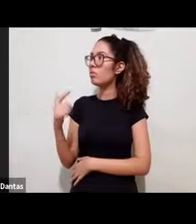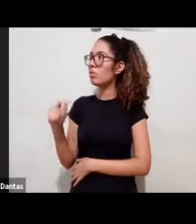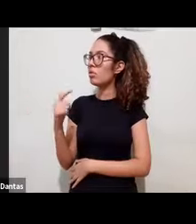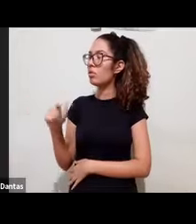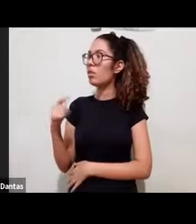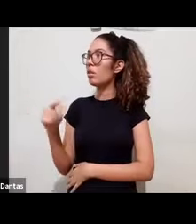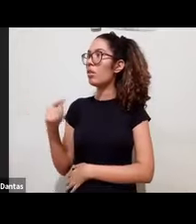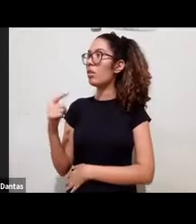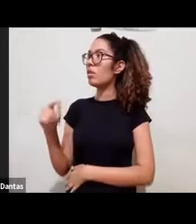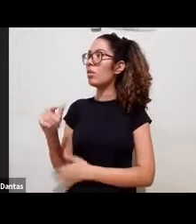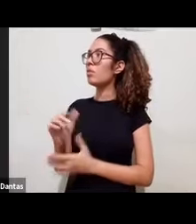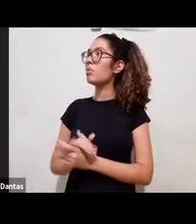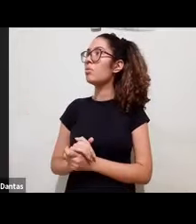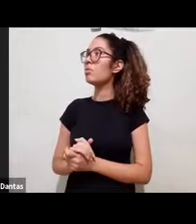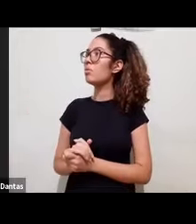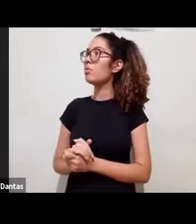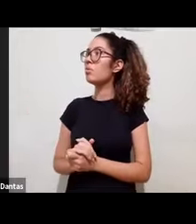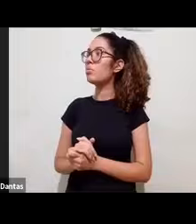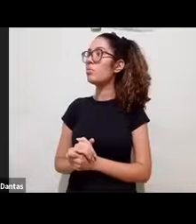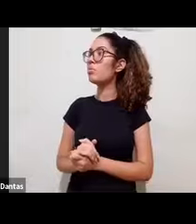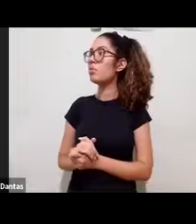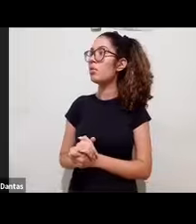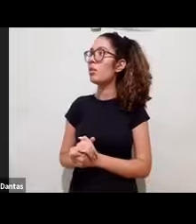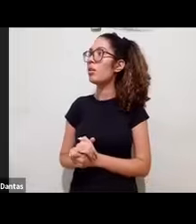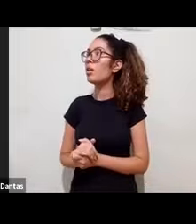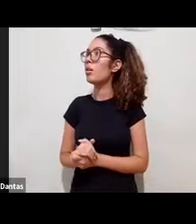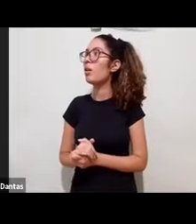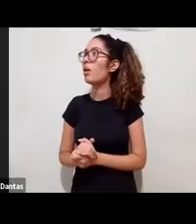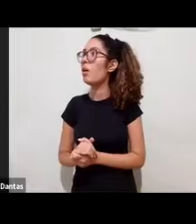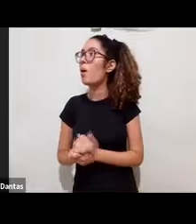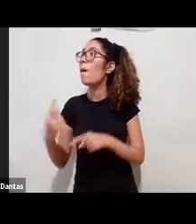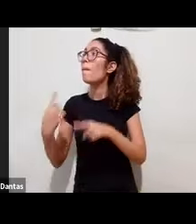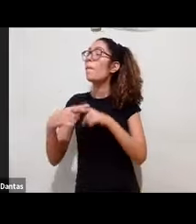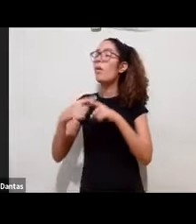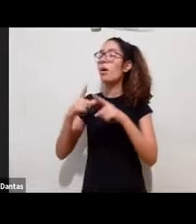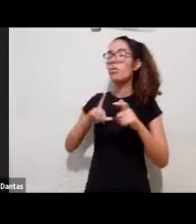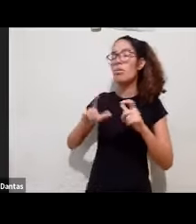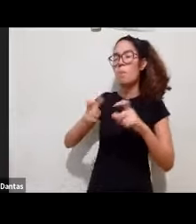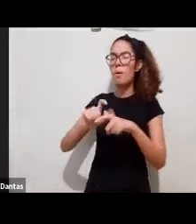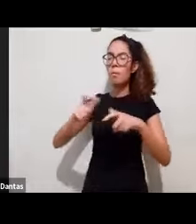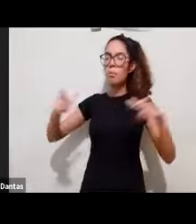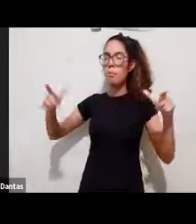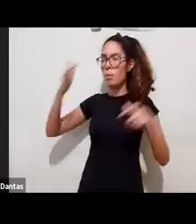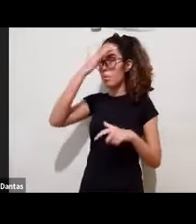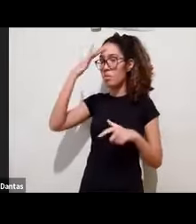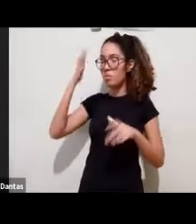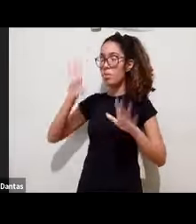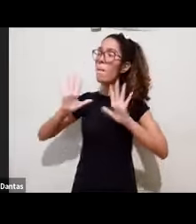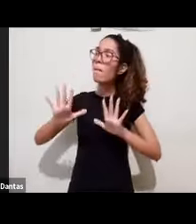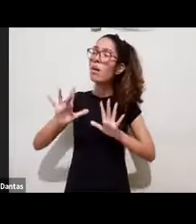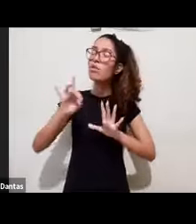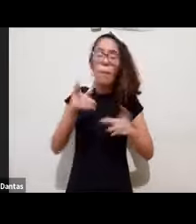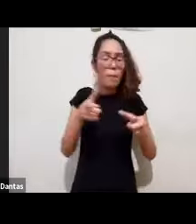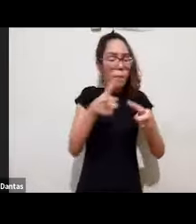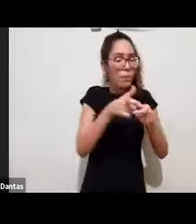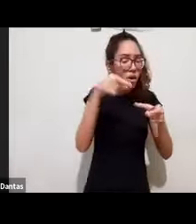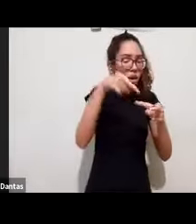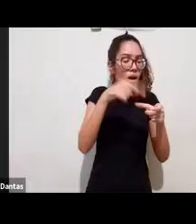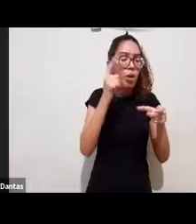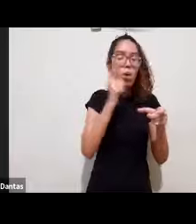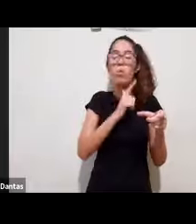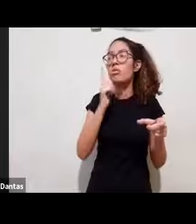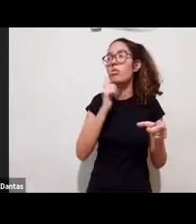a 15 mil pessoas, com uma equipe mínima de profissionais. É um psiquiatra, é um assistente social, é um psicólogo,